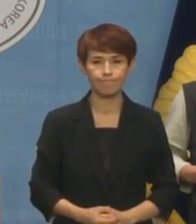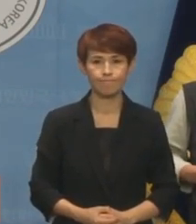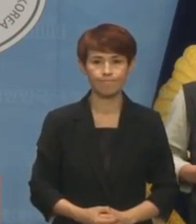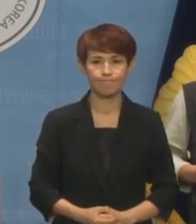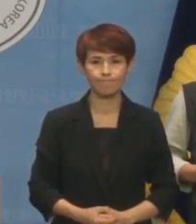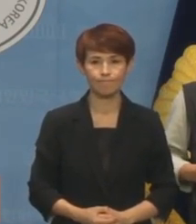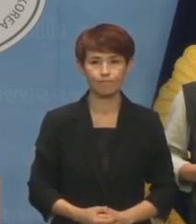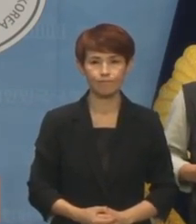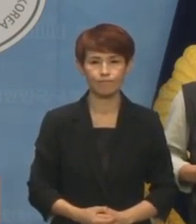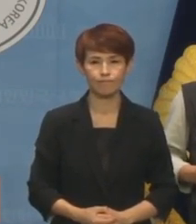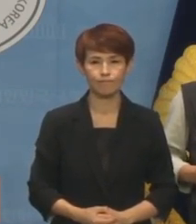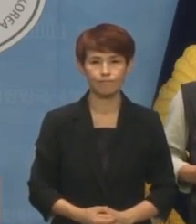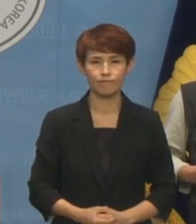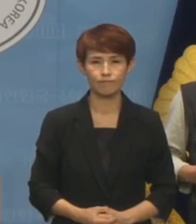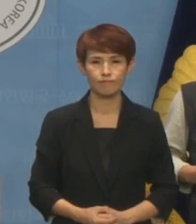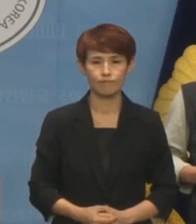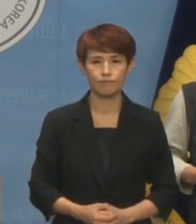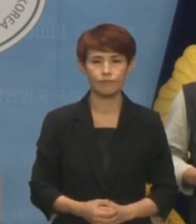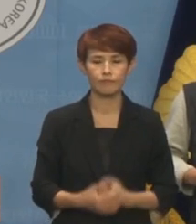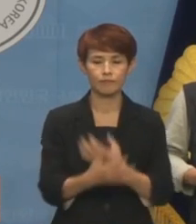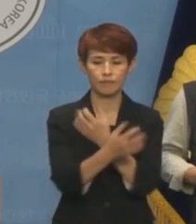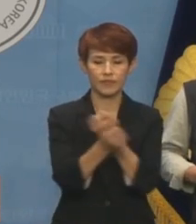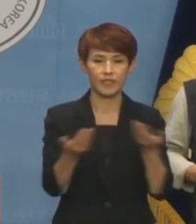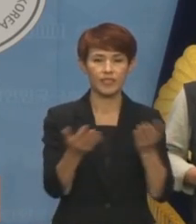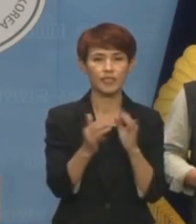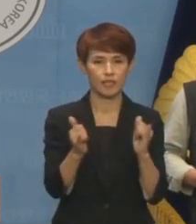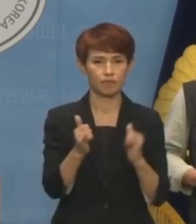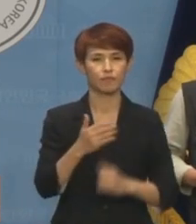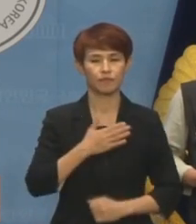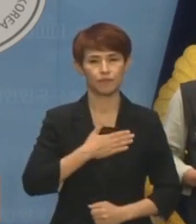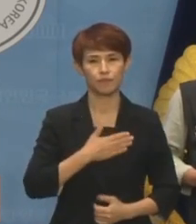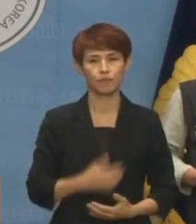네, 발전소에서 비정규직 노동자로 일하고 있습니다.